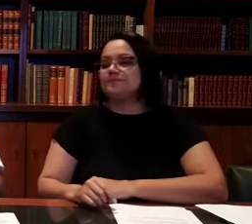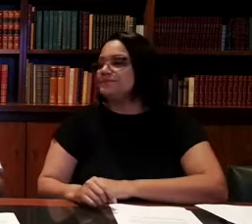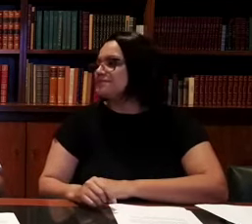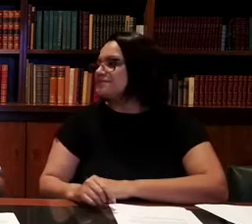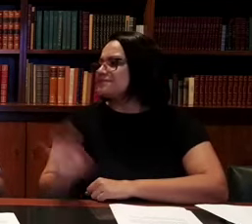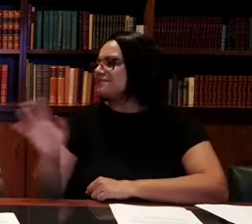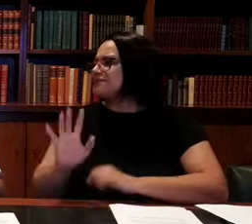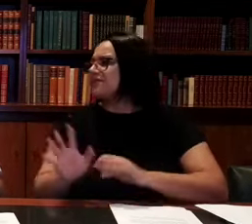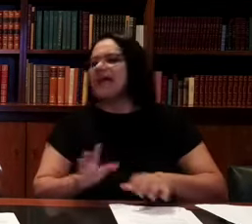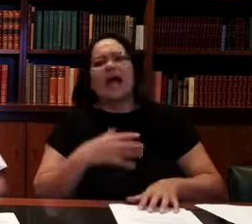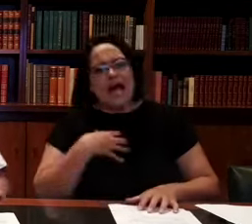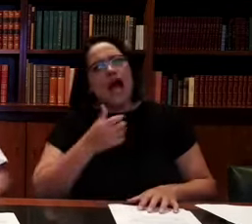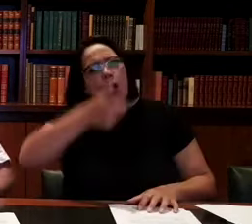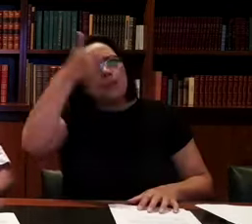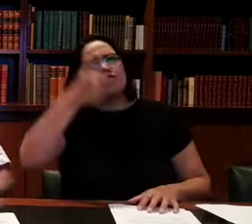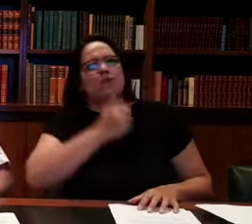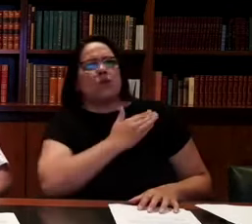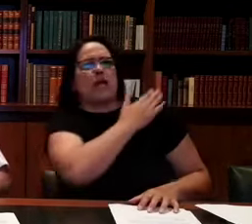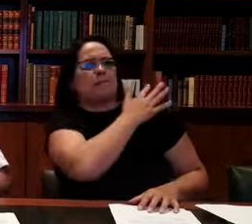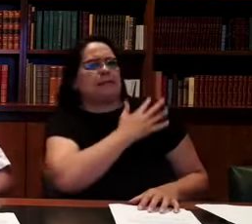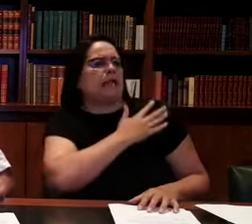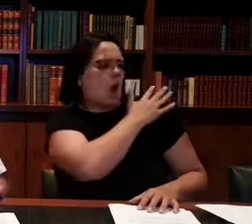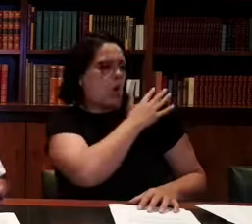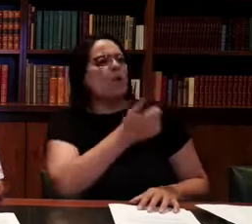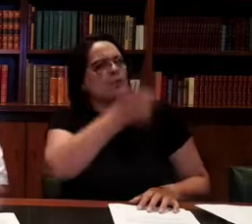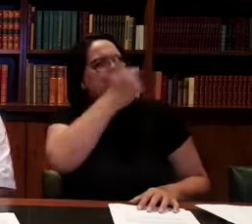eu prefiro os capitães